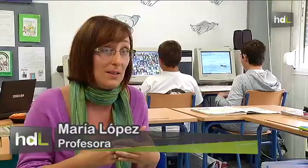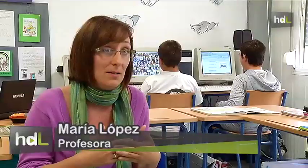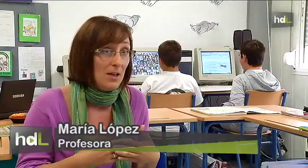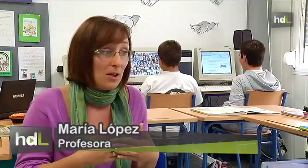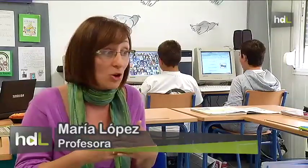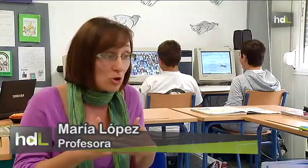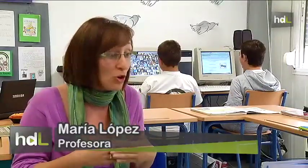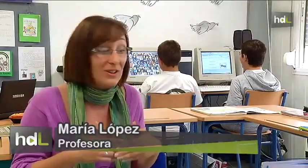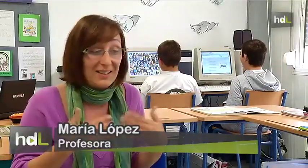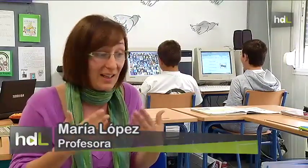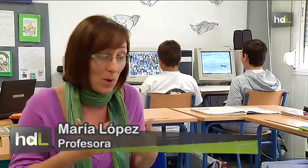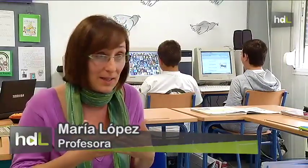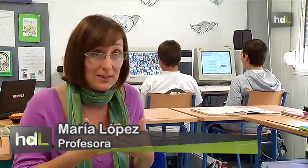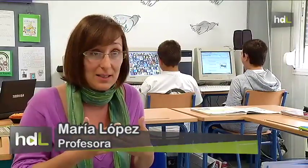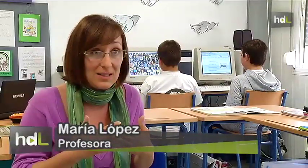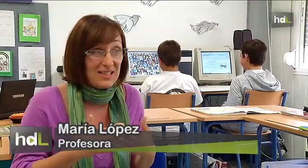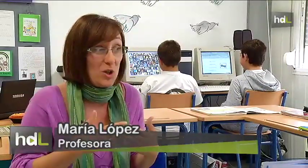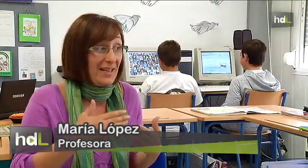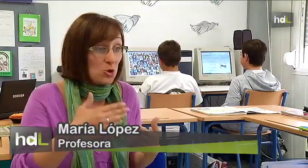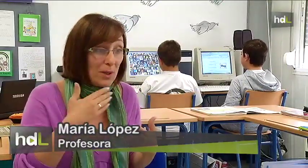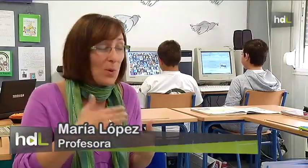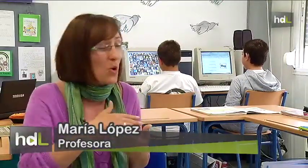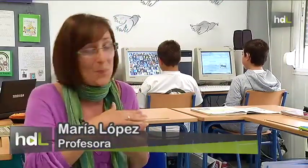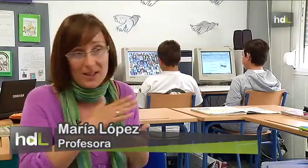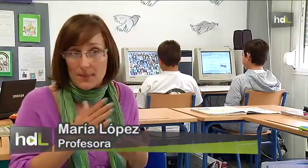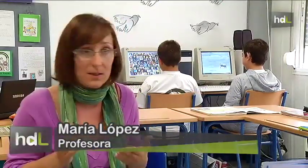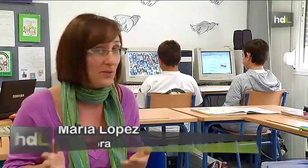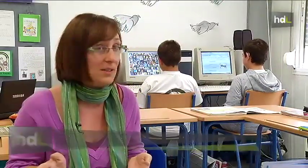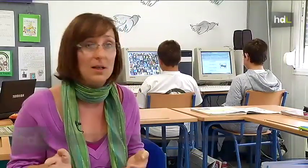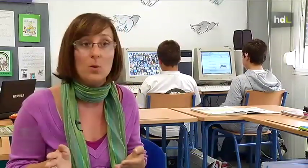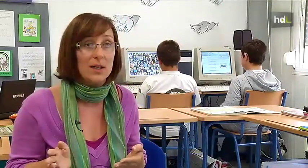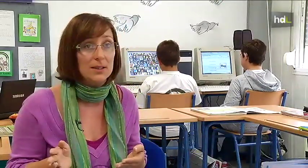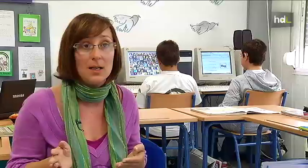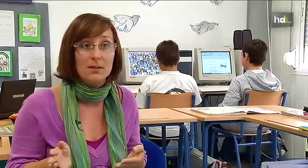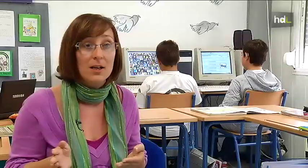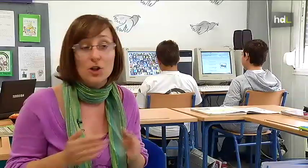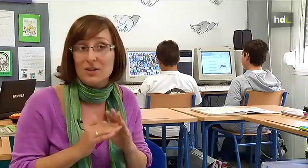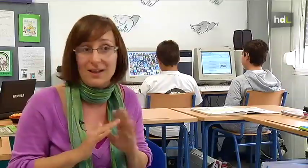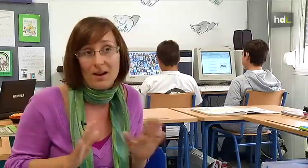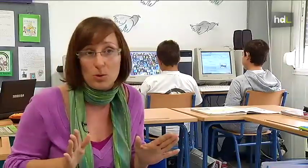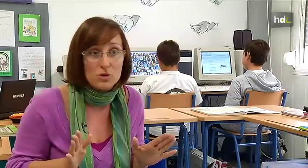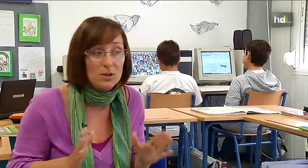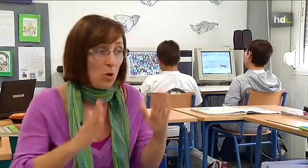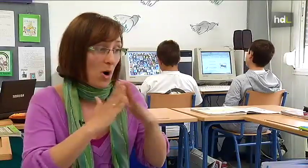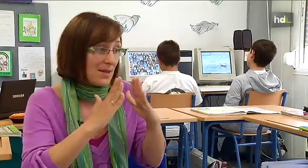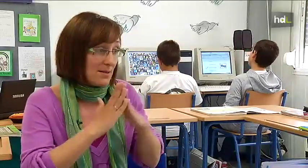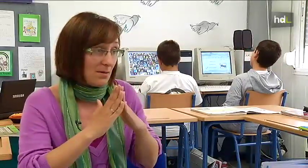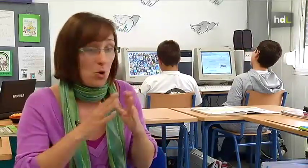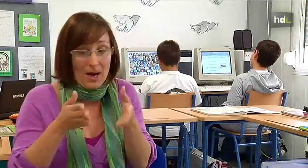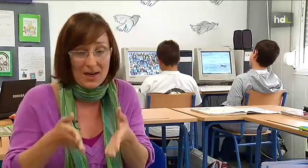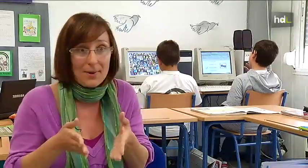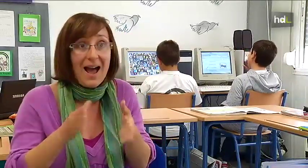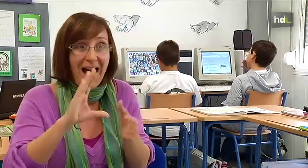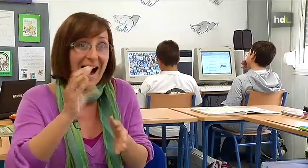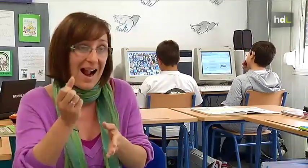signante, no solo no tiene la lengua castellana, sino que su lengua es completamente diferente a la lengua castellana. No tiene nada que ver un signo como casa,